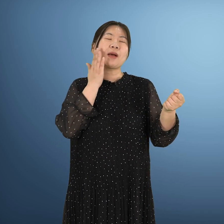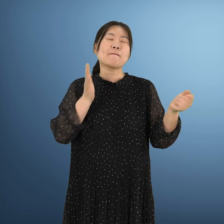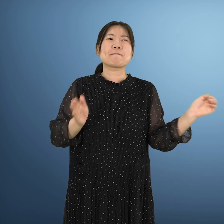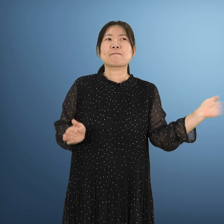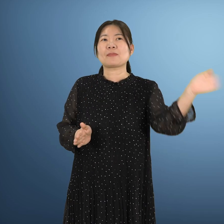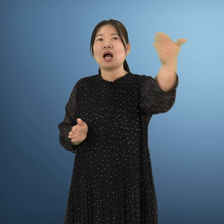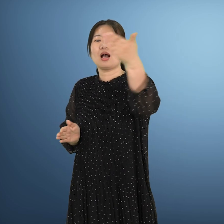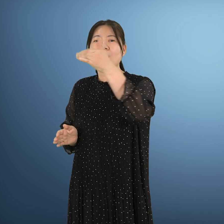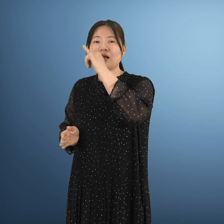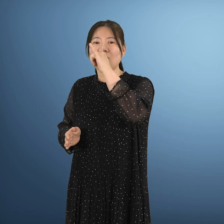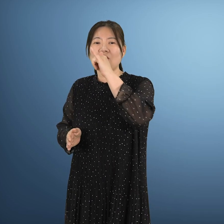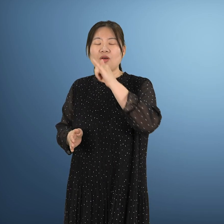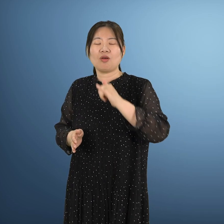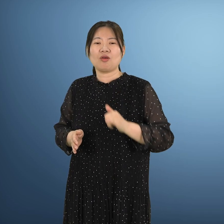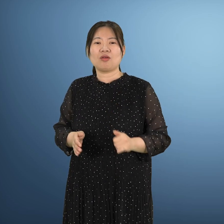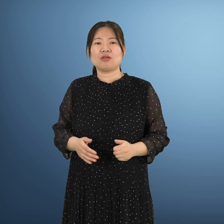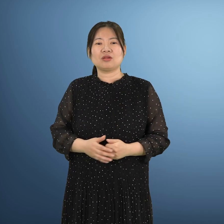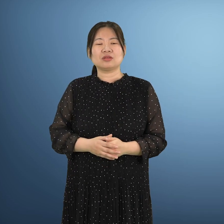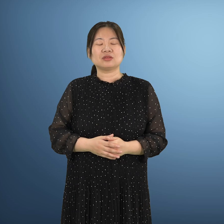그러면